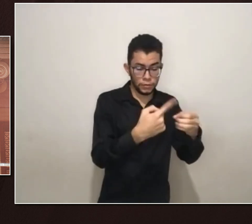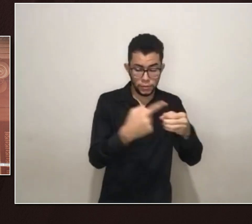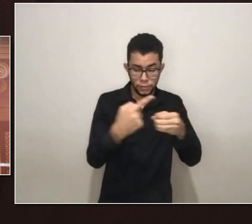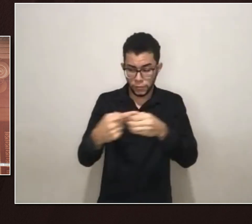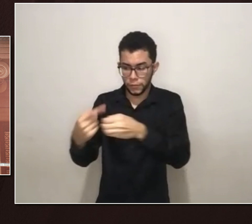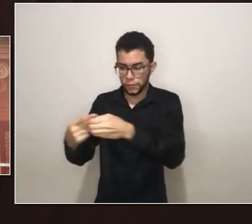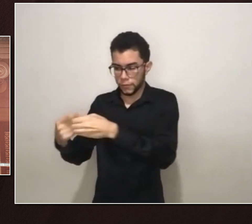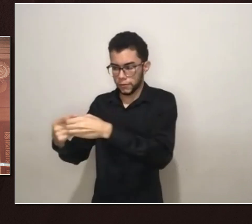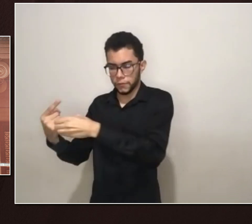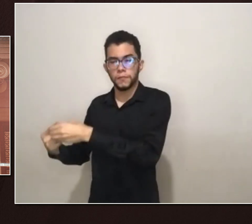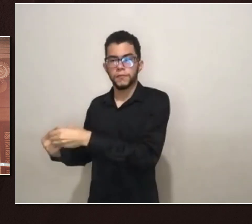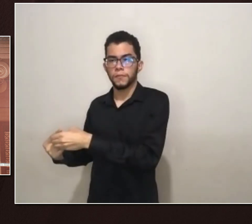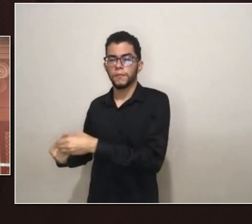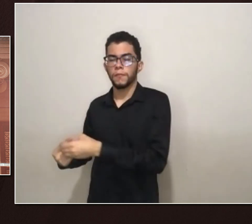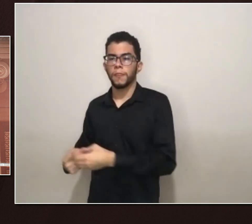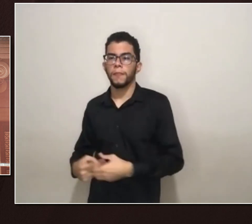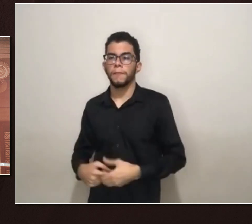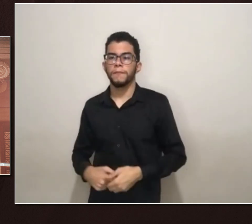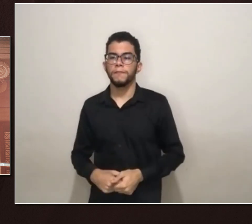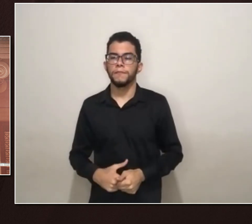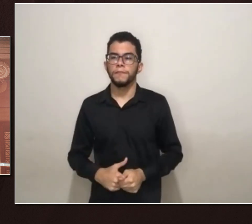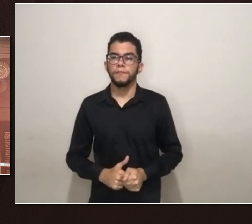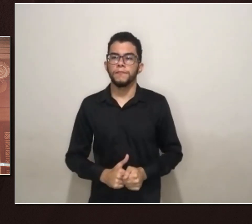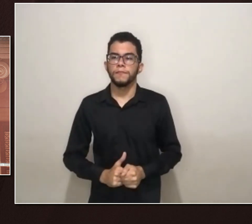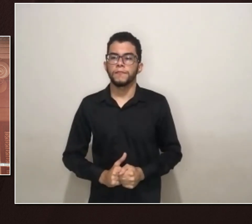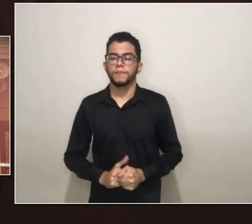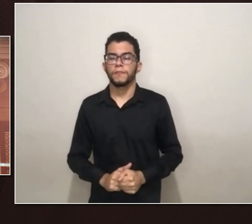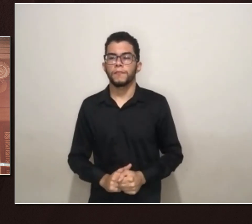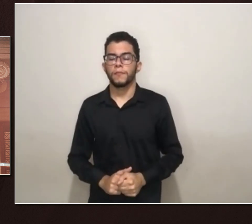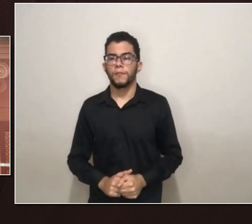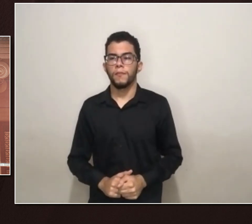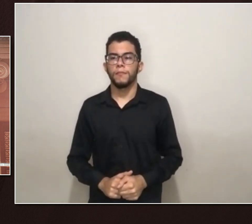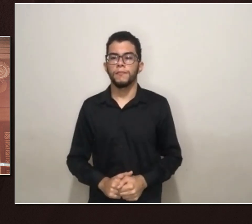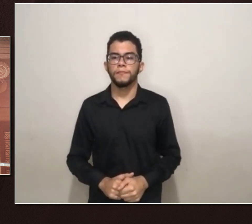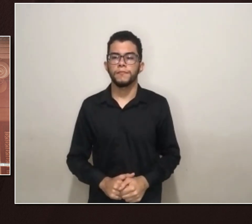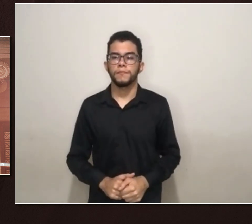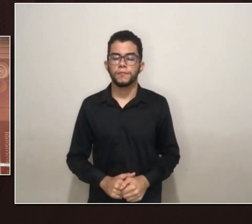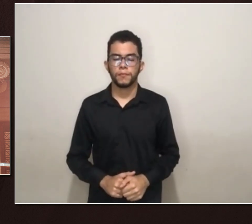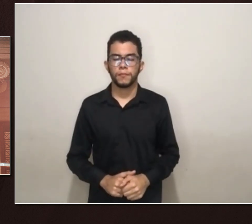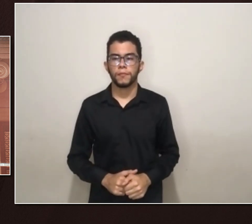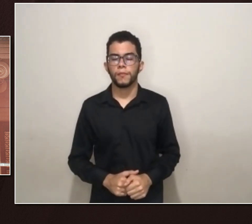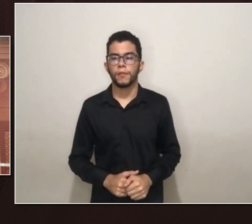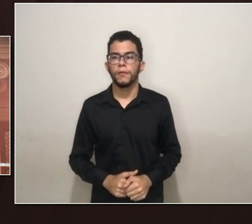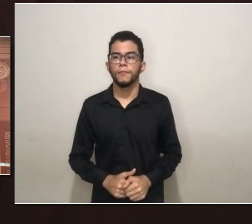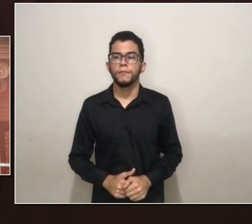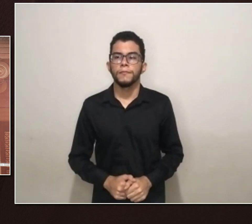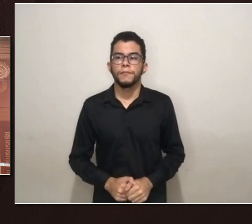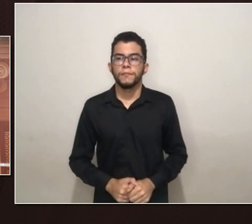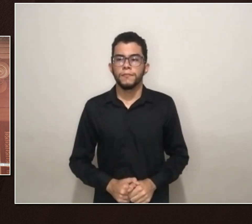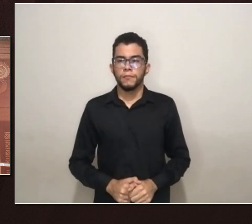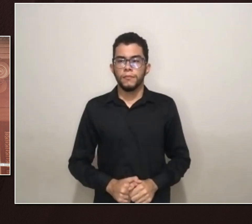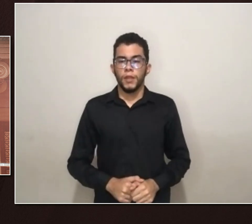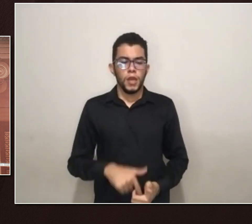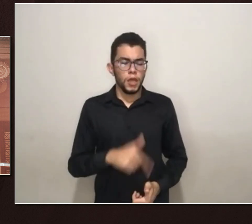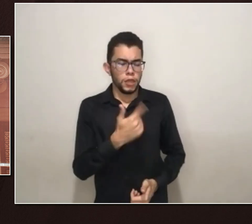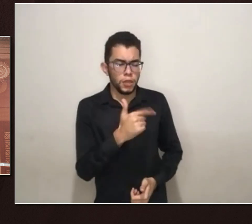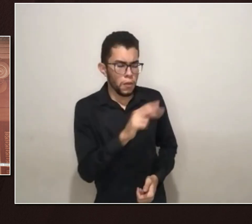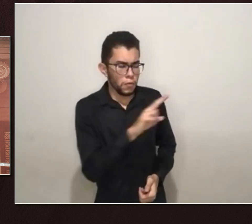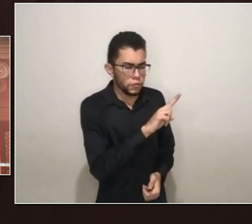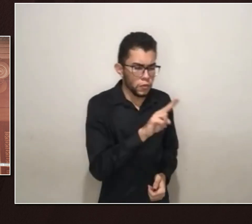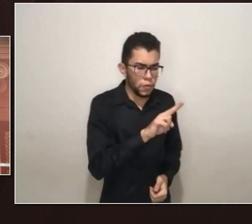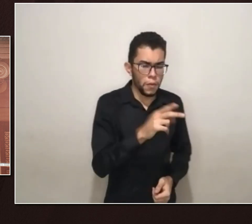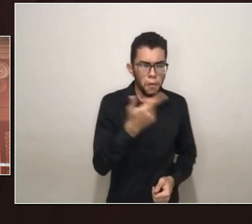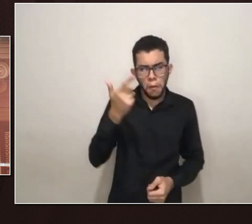então ali é uma só igreja em cada cidade. Não tem igrejas com demais nomes, né? Igreja